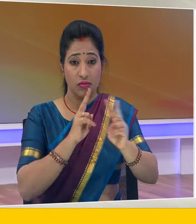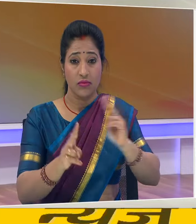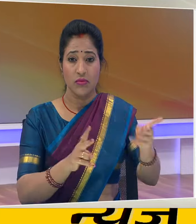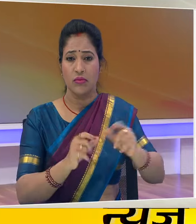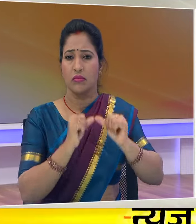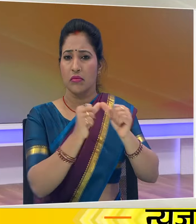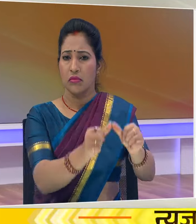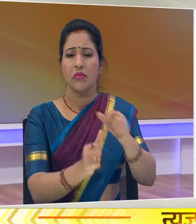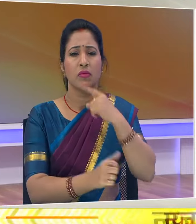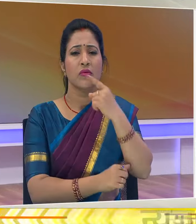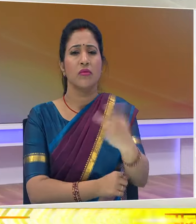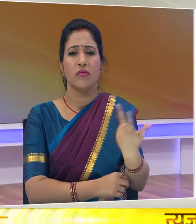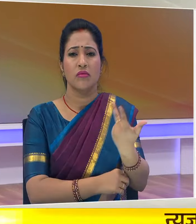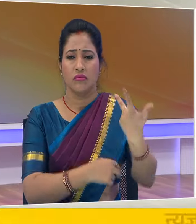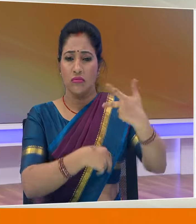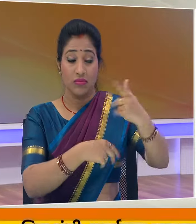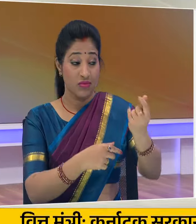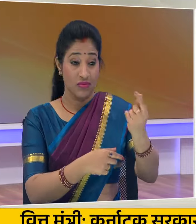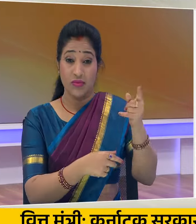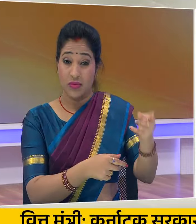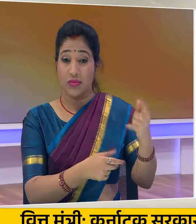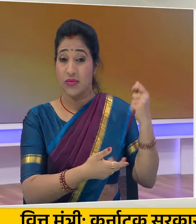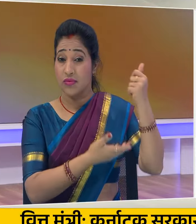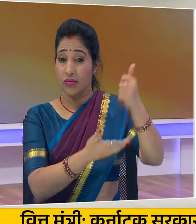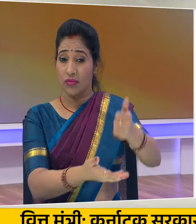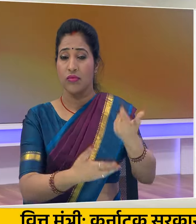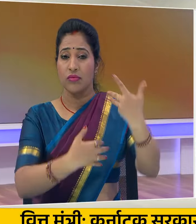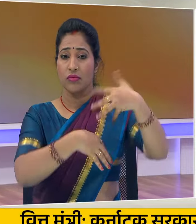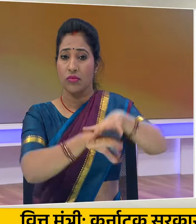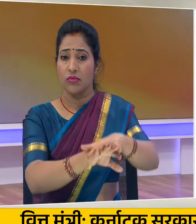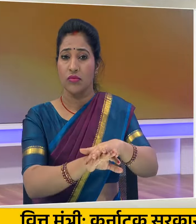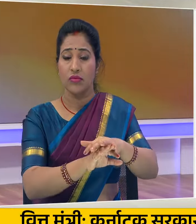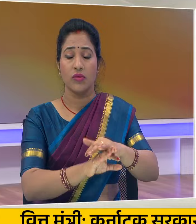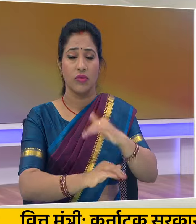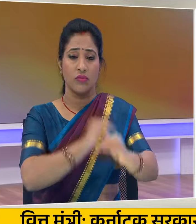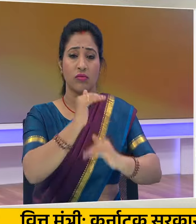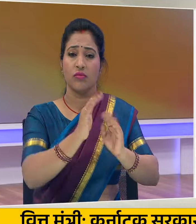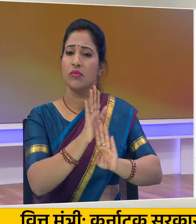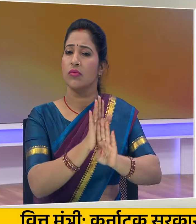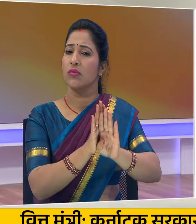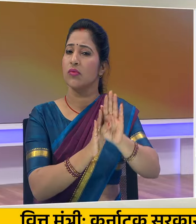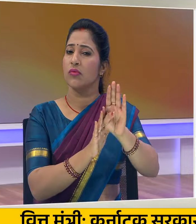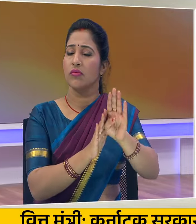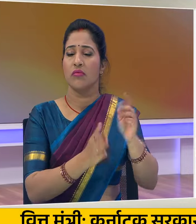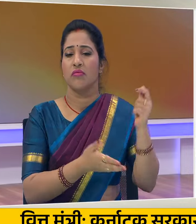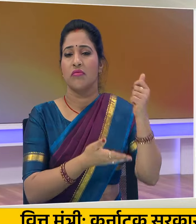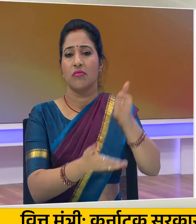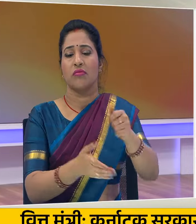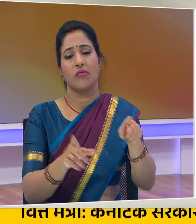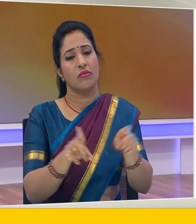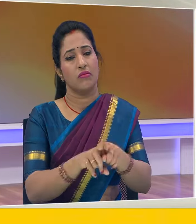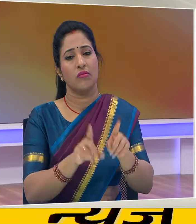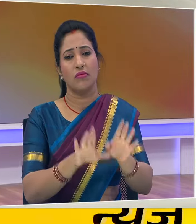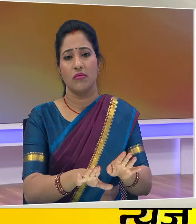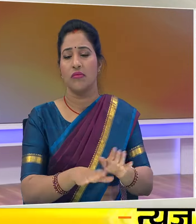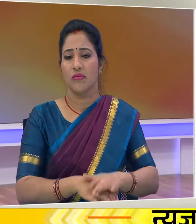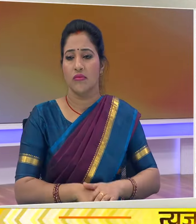जवाब देते हुए कहा कि यह बजट एक्सक्लूसिव ग्रोथ का बजट है।